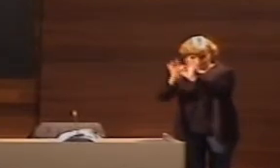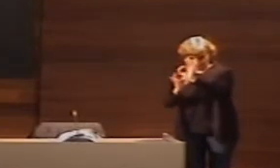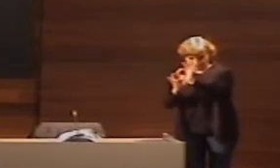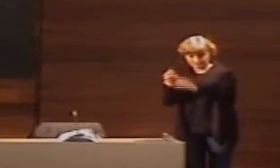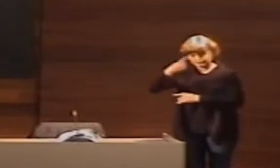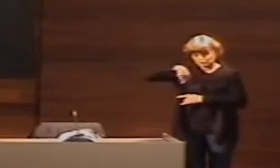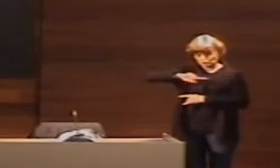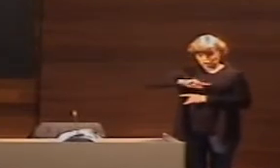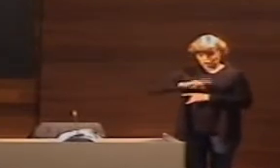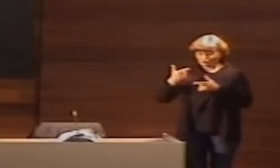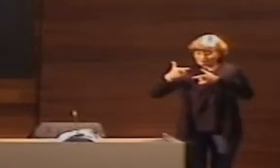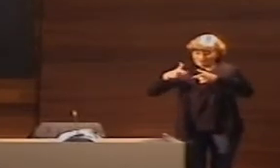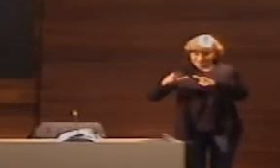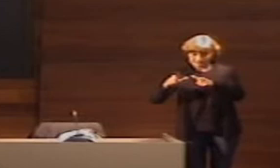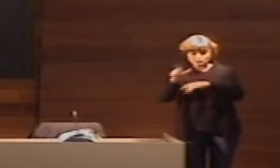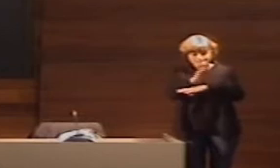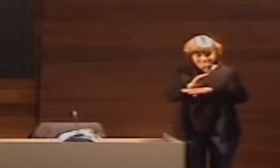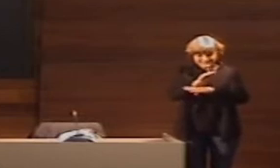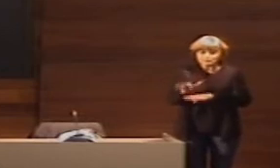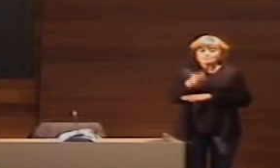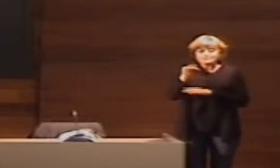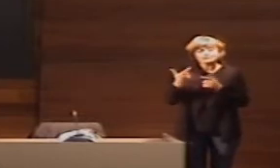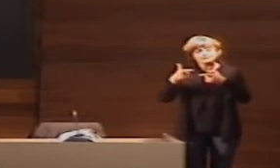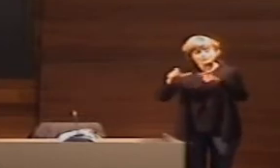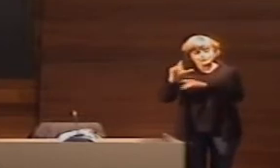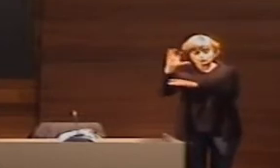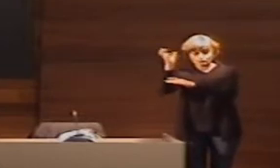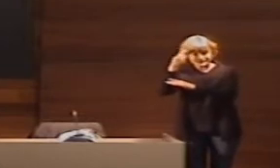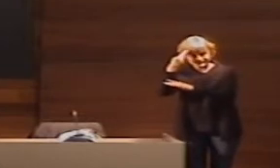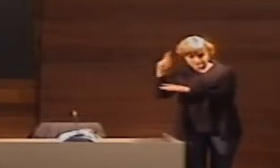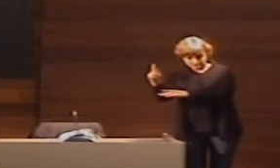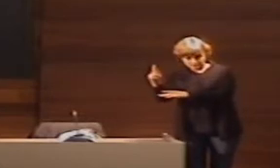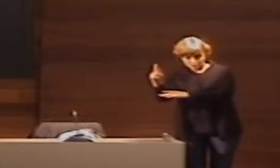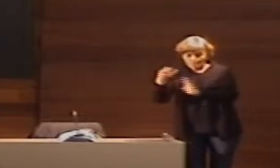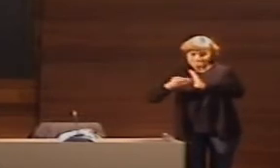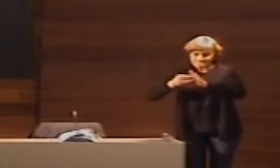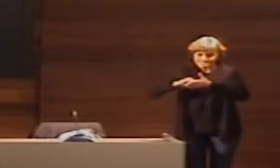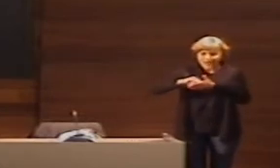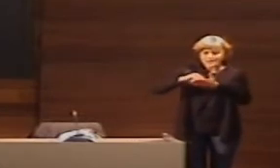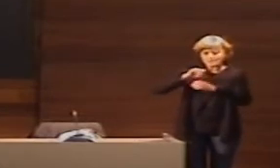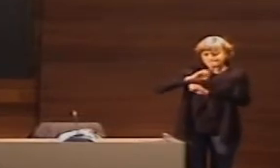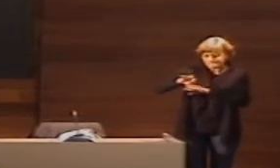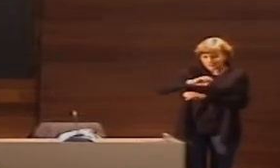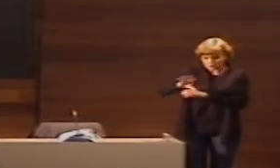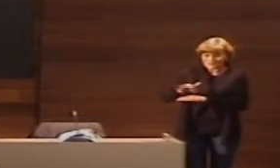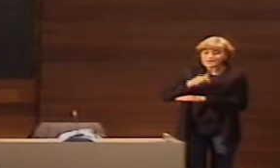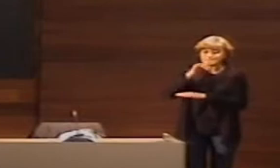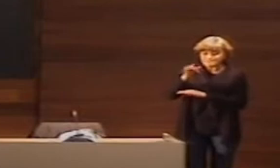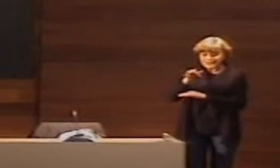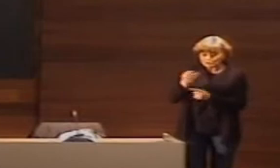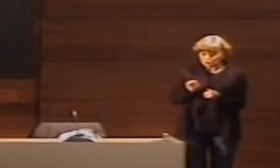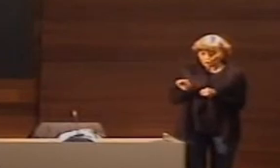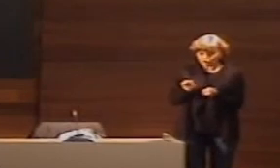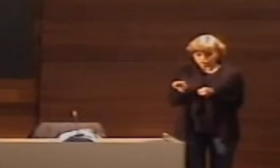desde el área de medio ambiente como desde el área de mantenimiento. Estamos desarrollando un plan director de residuos y un plan de contenerización en el que, bueno,